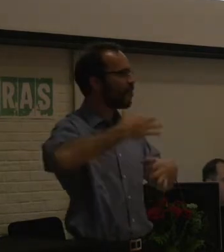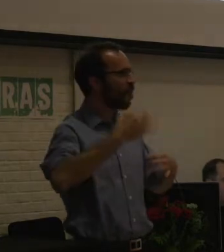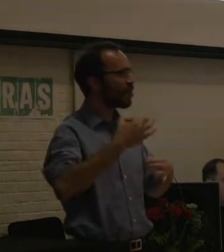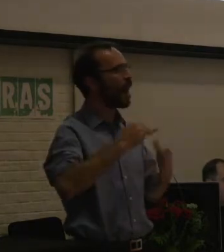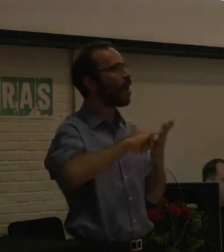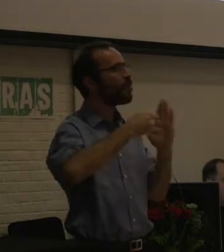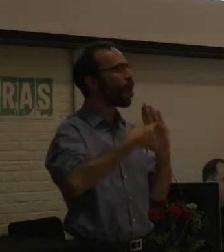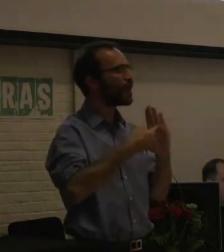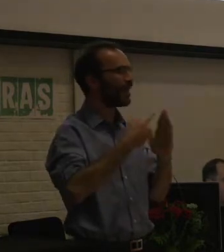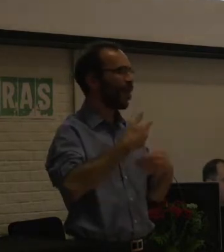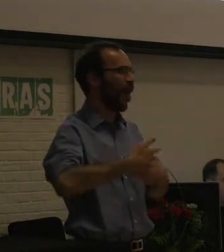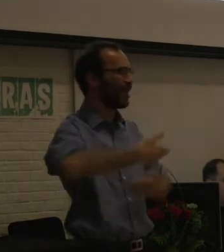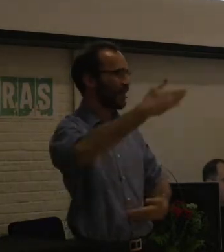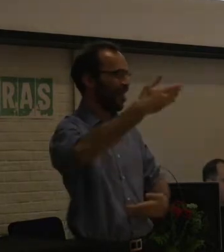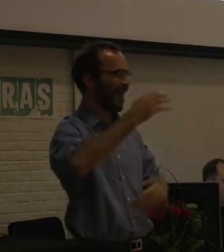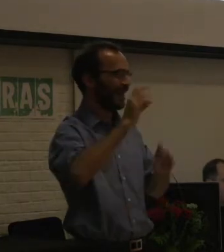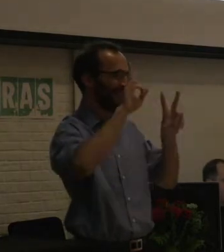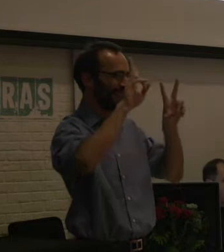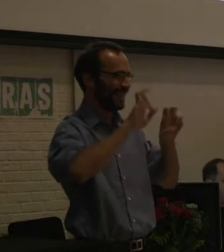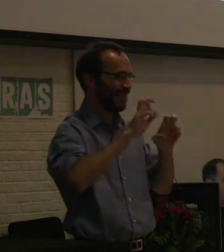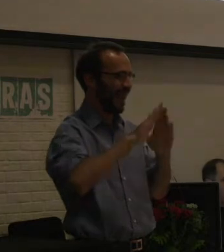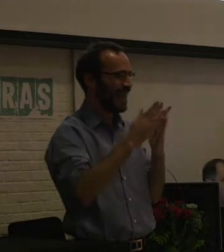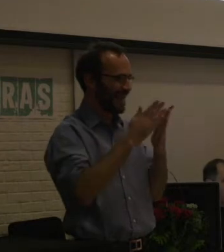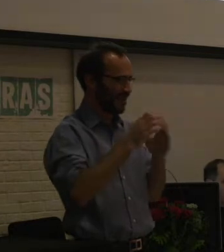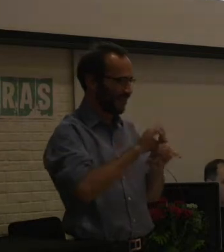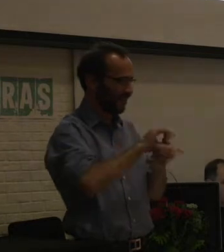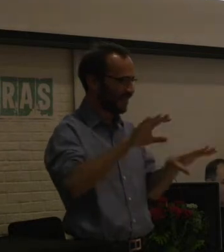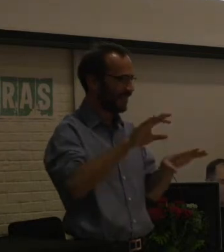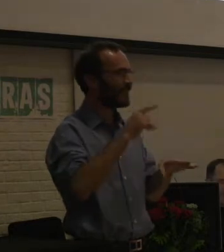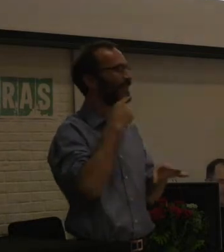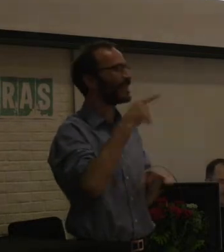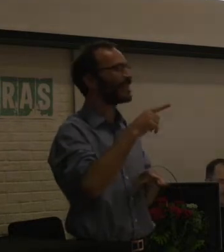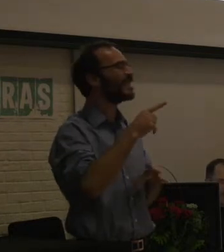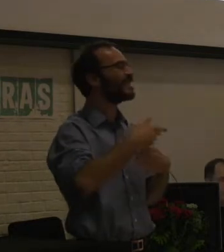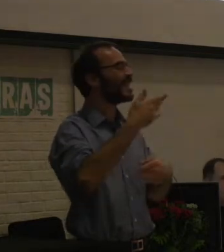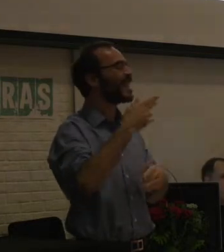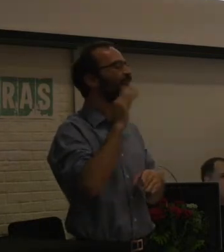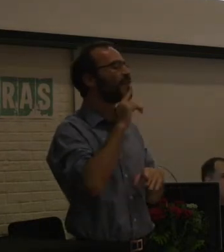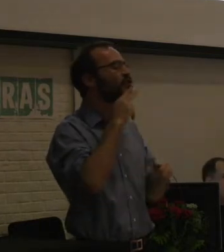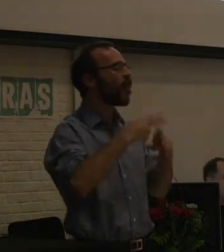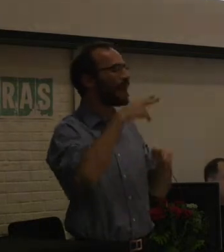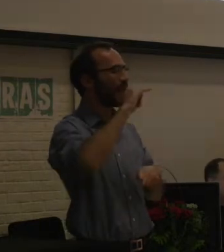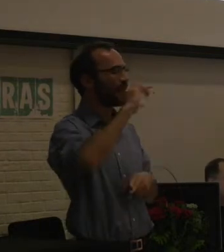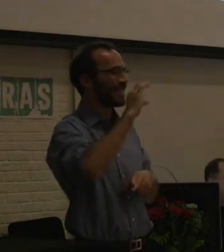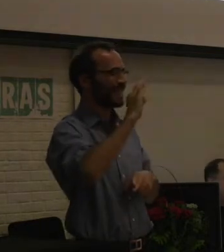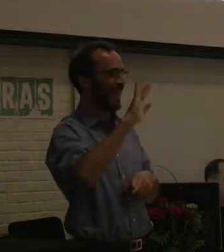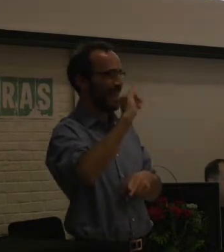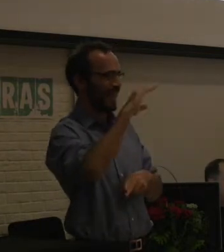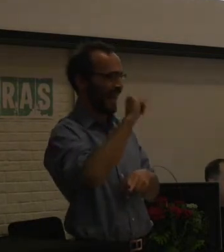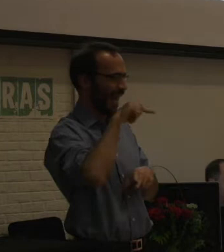el proyecto editorial que lanzamos a través de Mistérica, que es Ediciones Mistérica. Pero también se conmemoran más cosas,